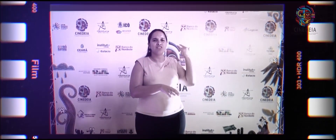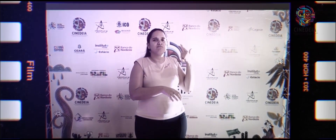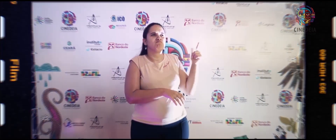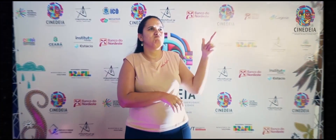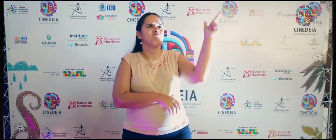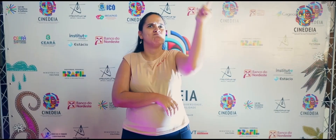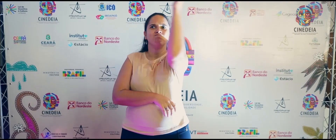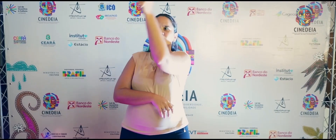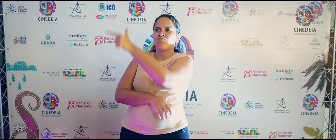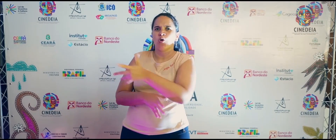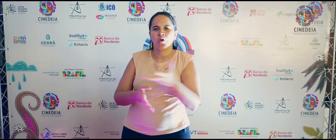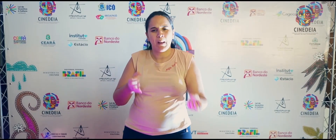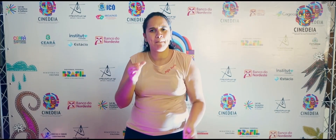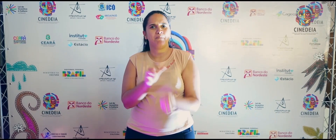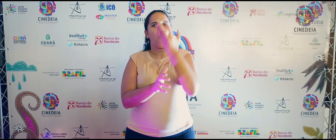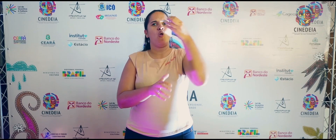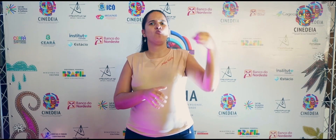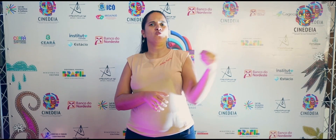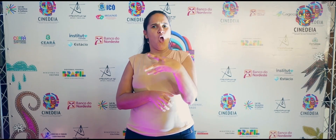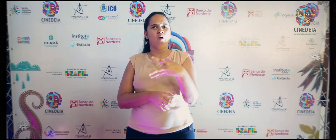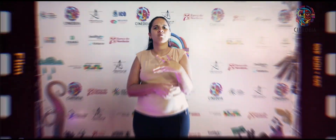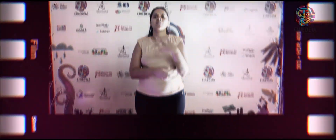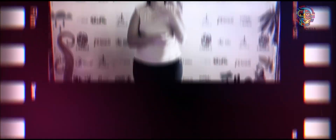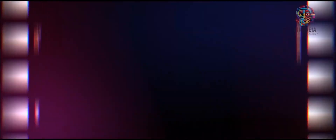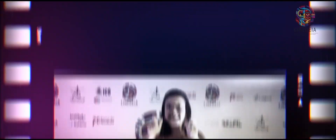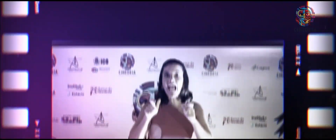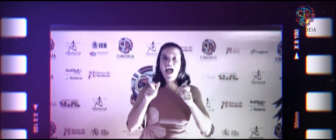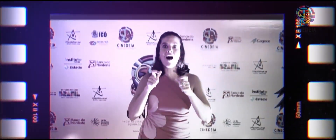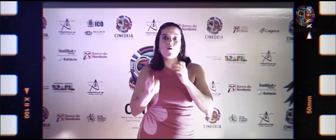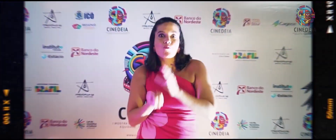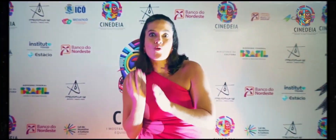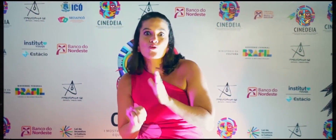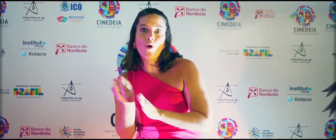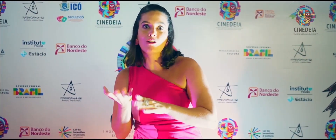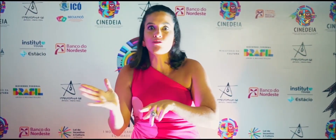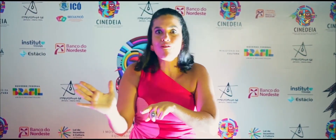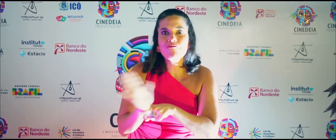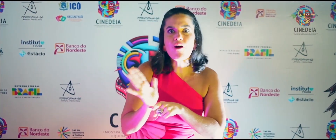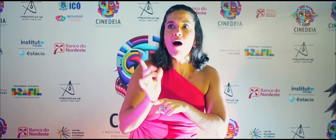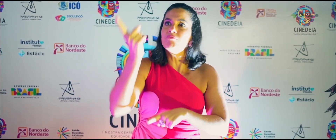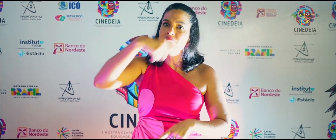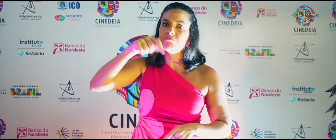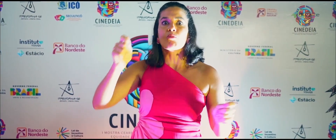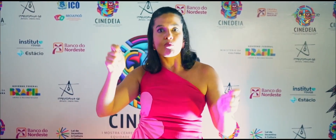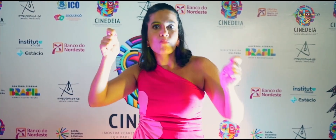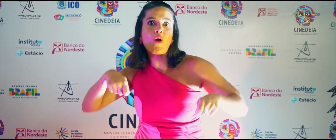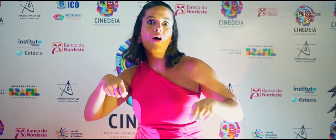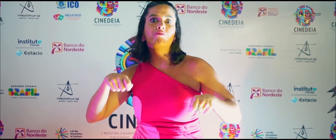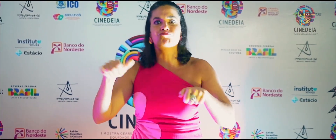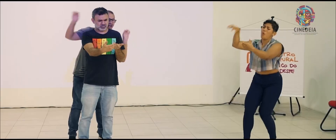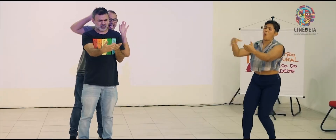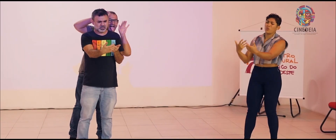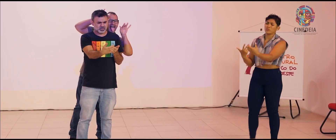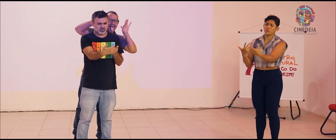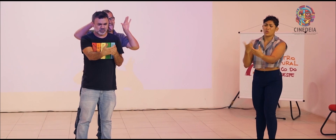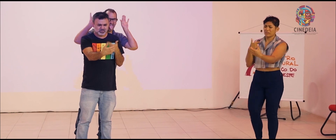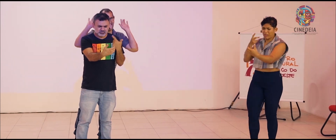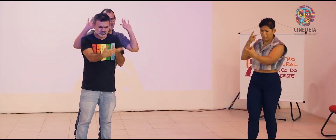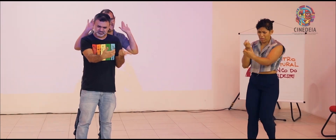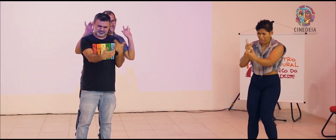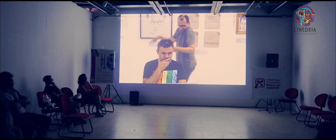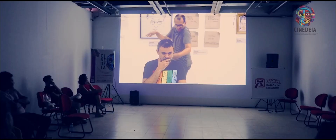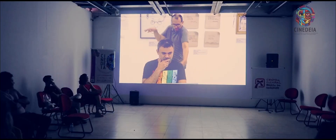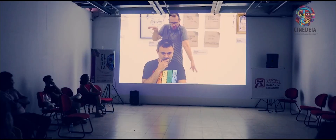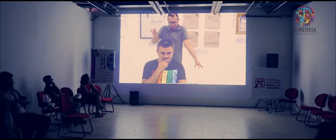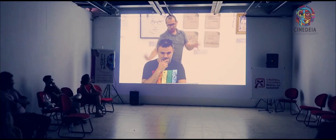LGBTQ+, Festival de Toronto, né? Como melhor filme LGBTQ+. Ganhamos também